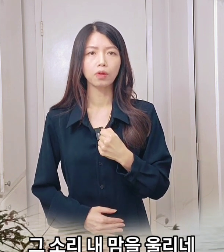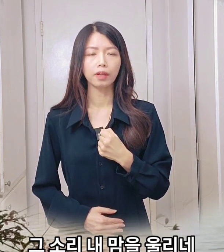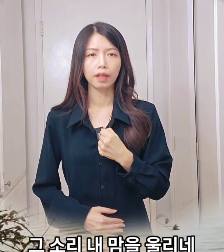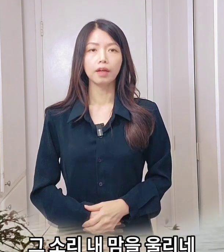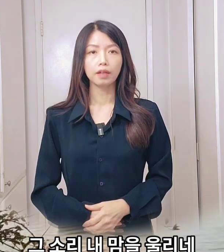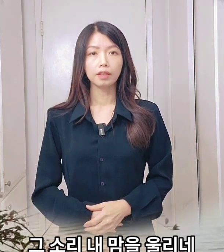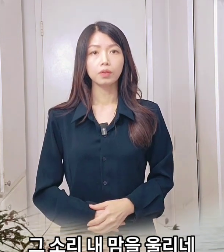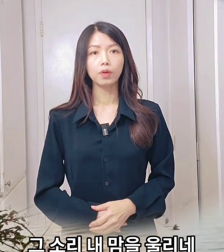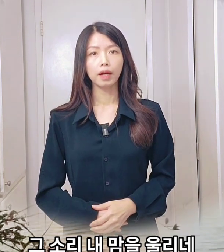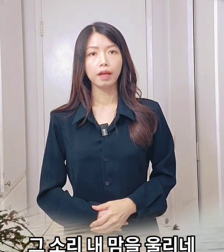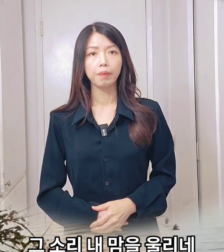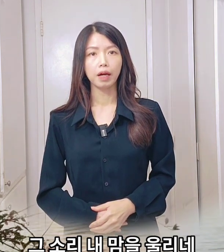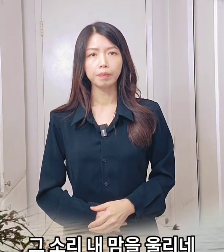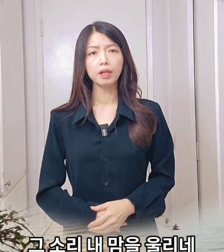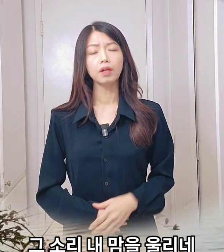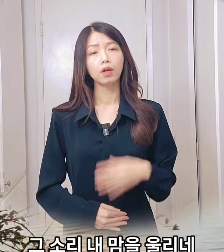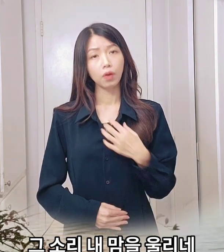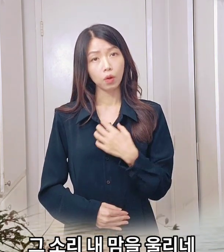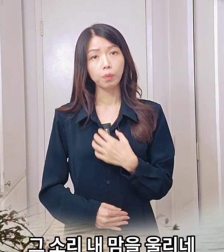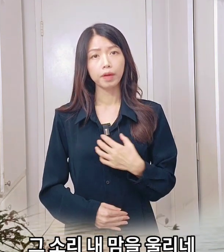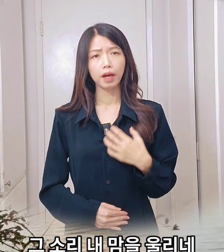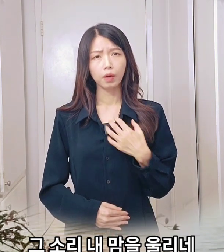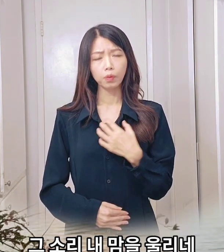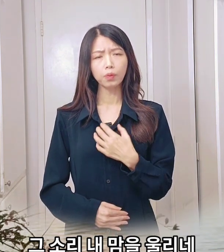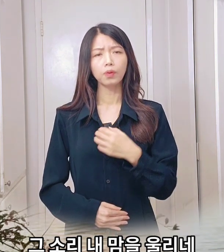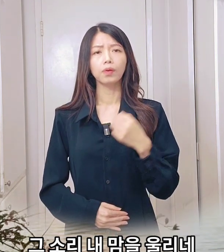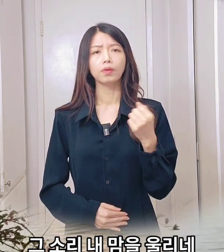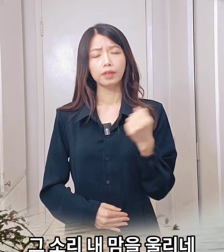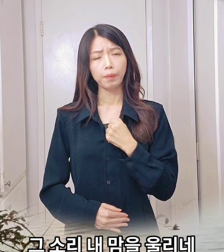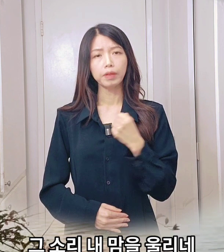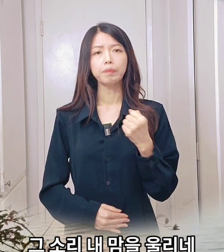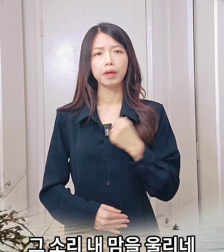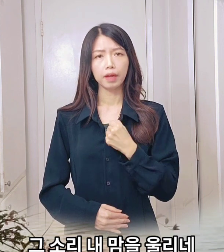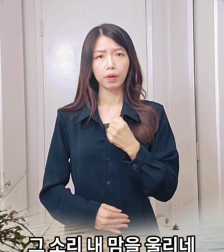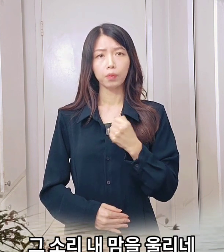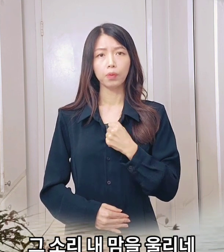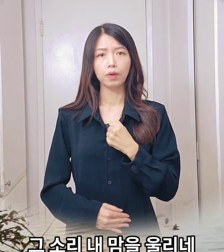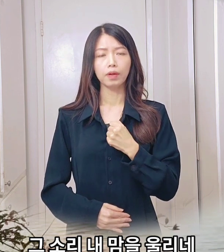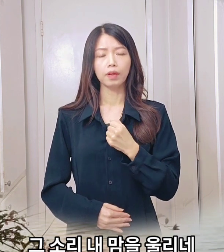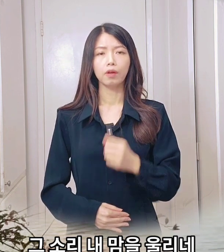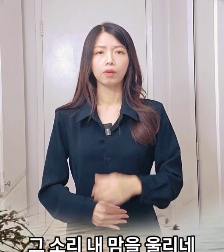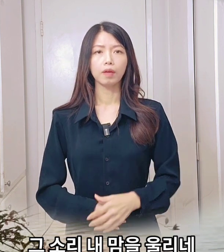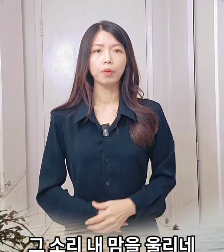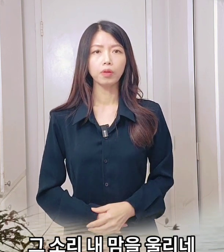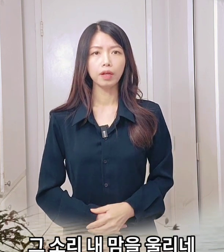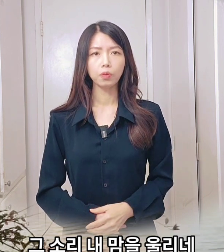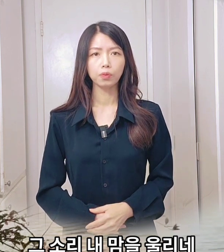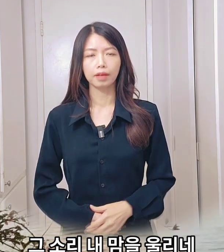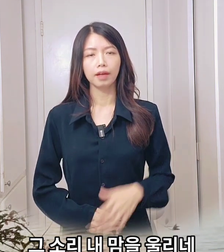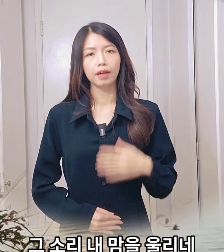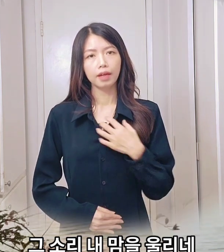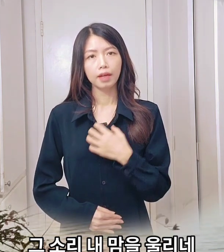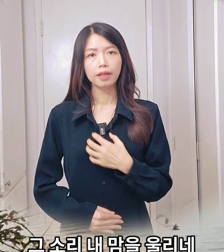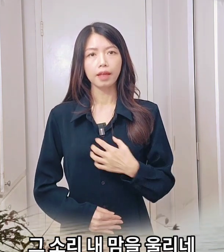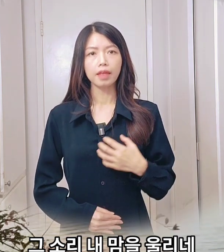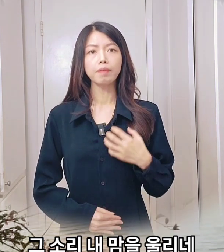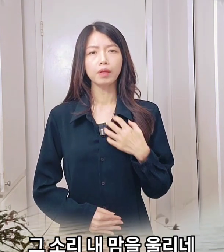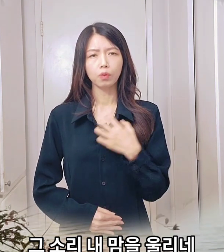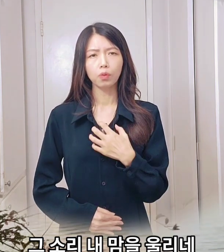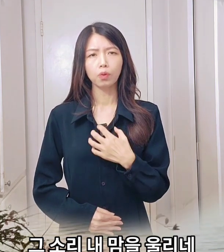표현하셔도 좋을 것 같아요. 그 소리가 내 마음을 괴롭게 하고 답답하게 하고 이렇게 표현을 해줬고요.